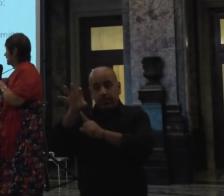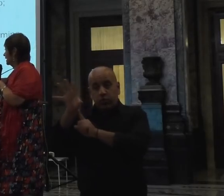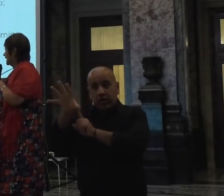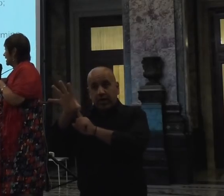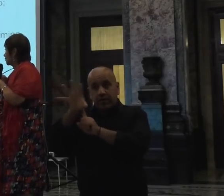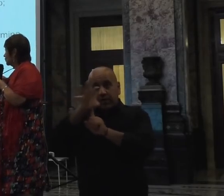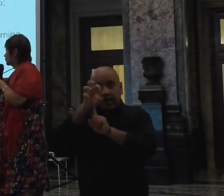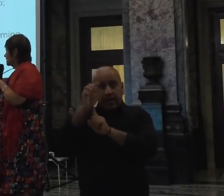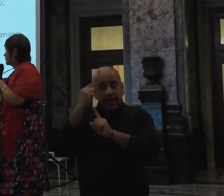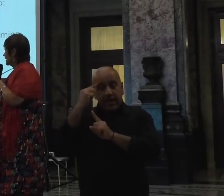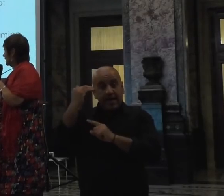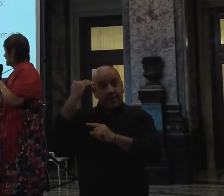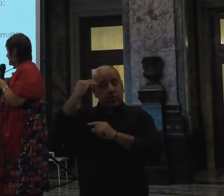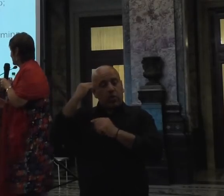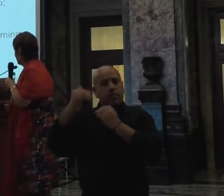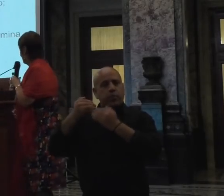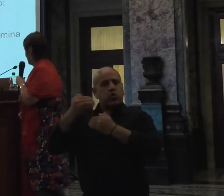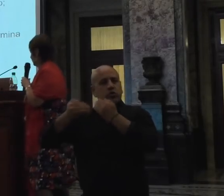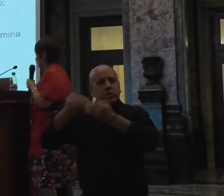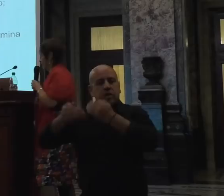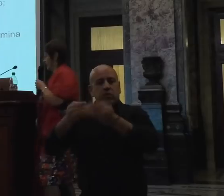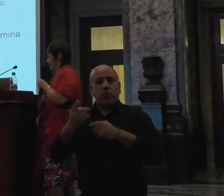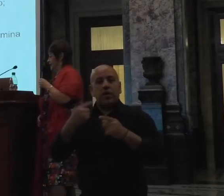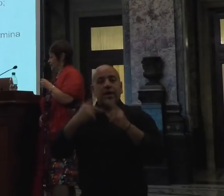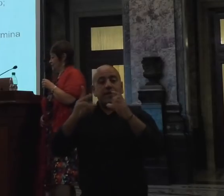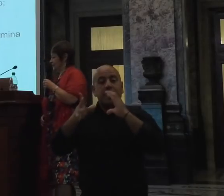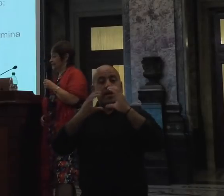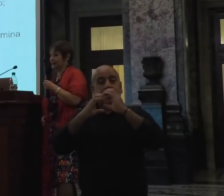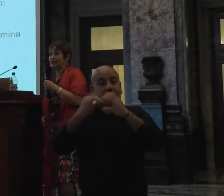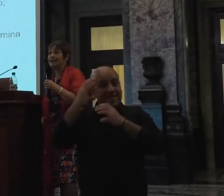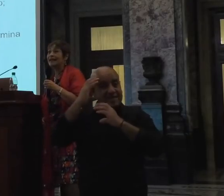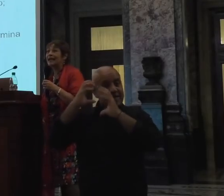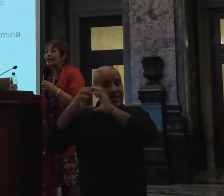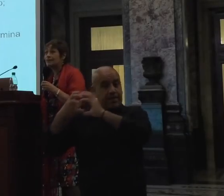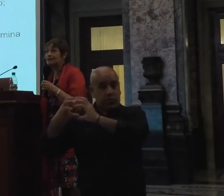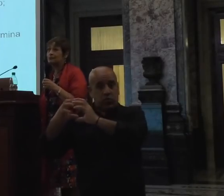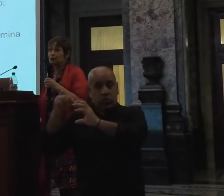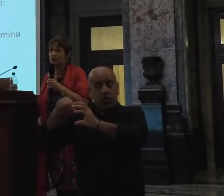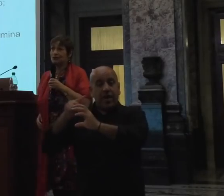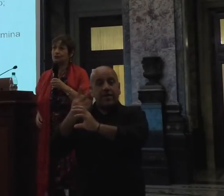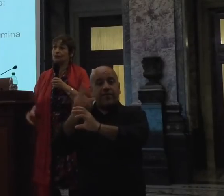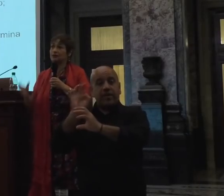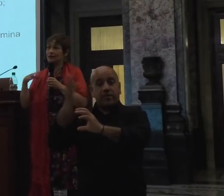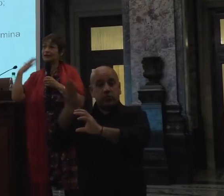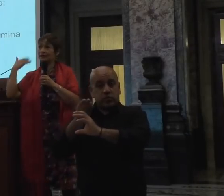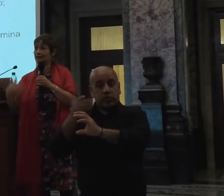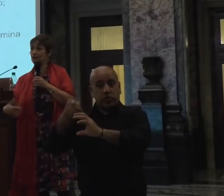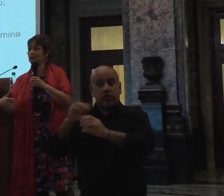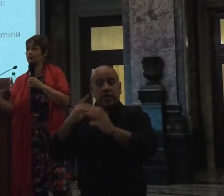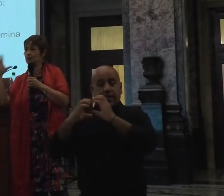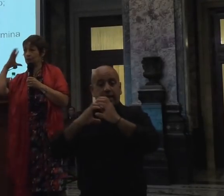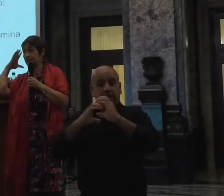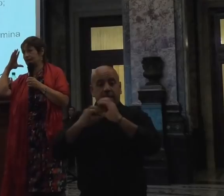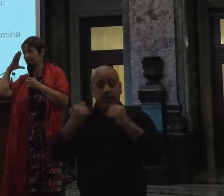información. Nosotros sabemos que la energía cerebral total es constante. El 20% de la energía